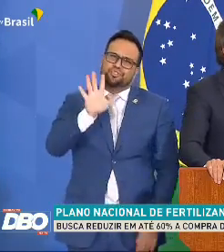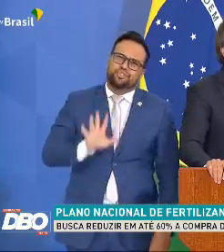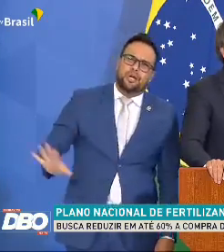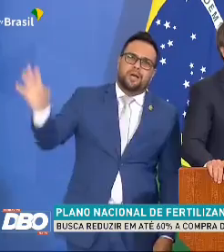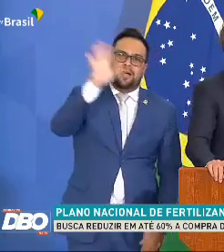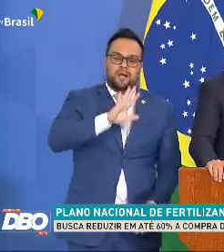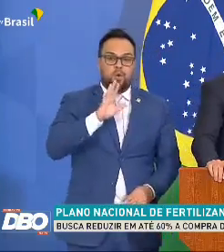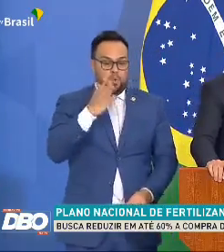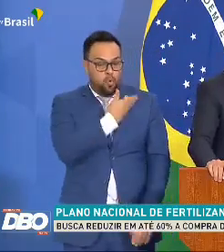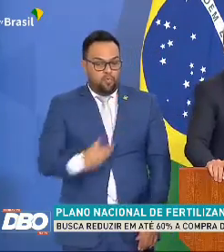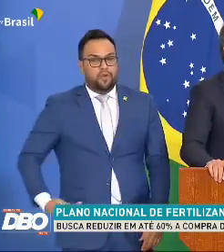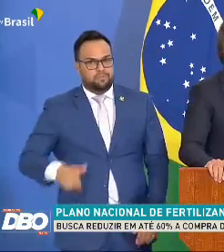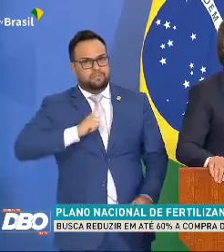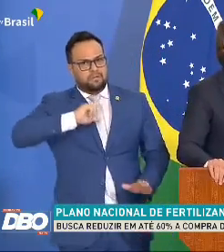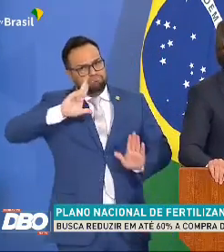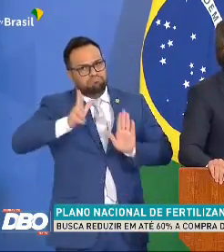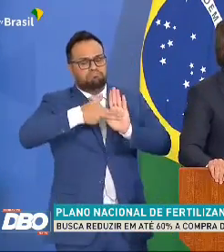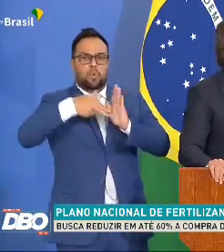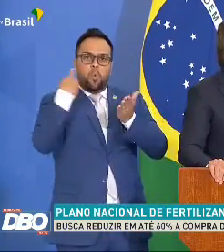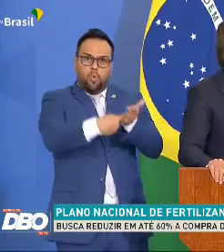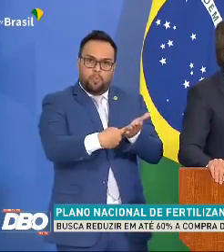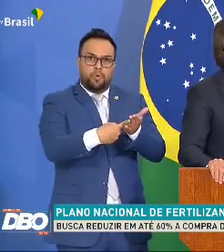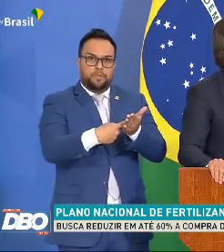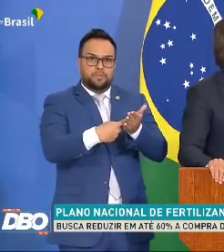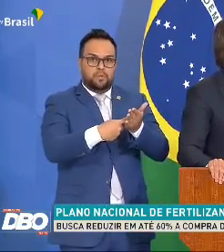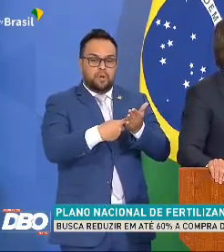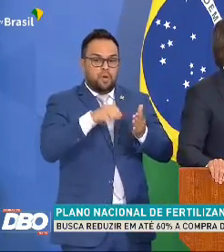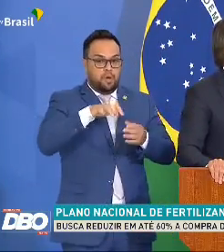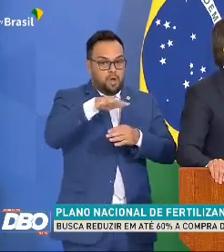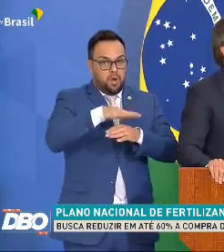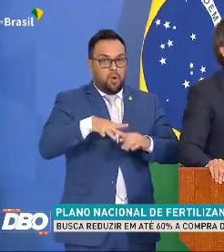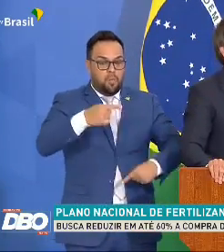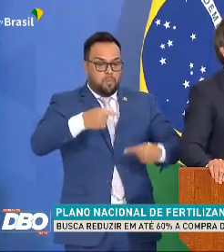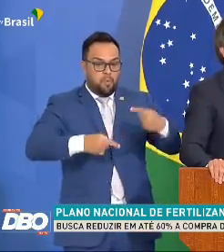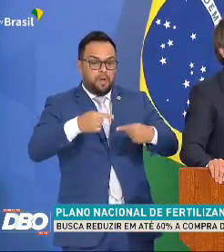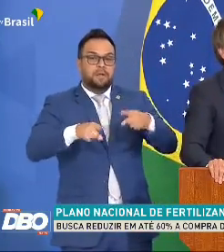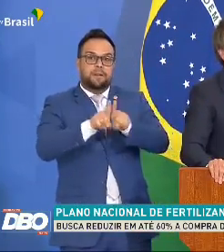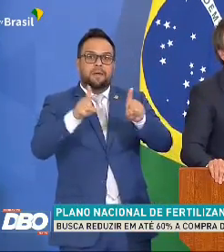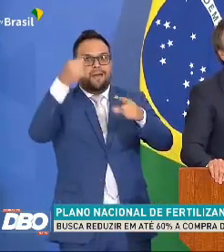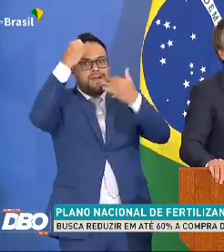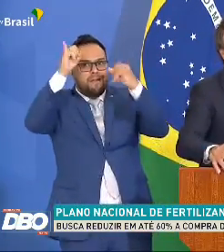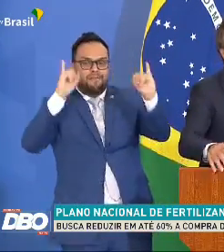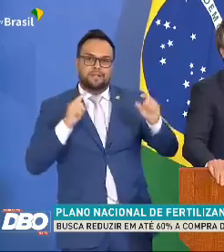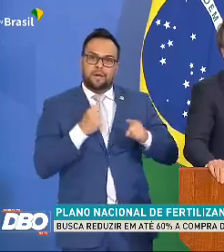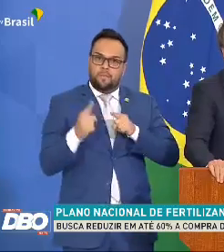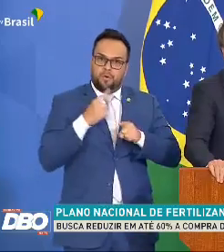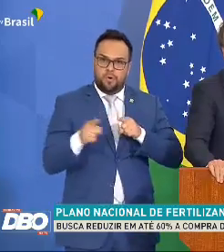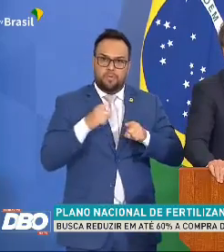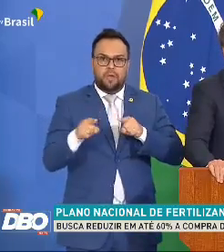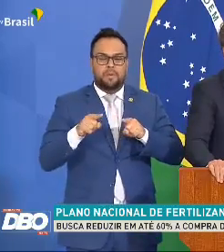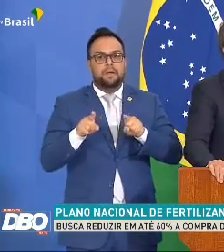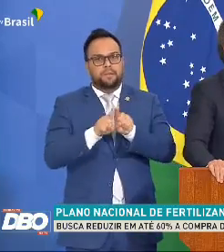de um compromisso com a coisa pública, ele busca se antecipar a problemas e